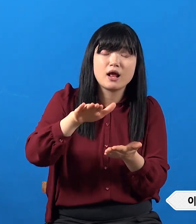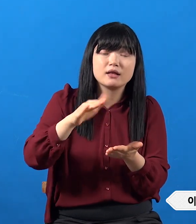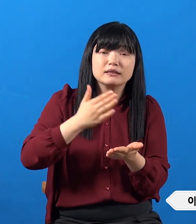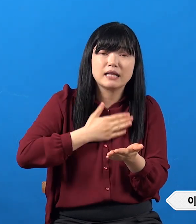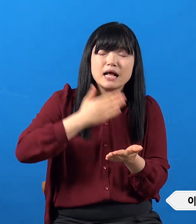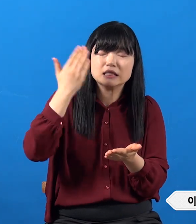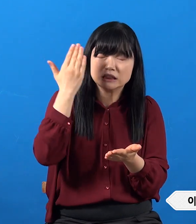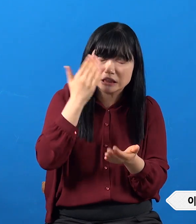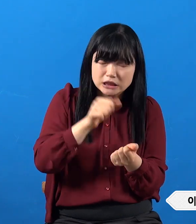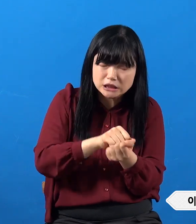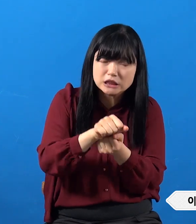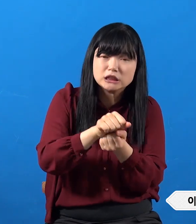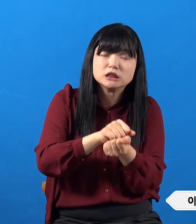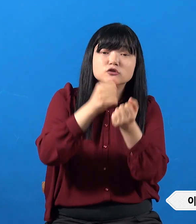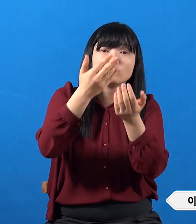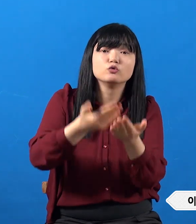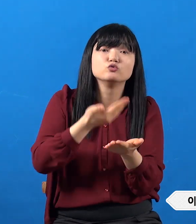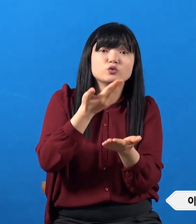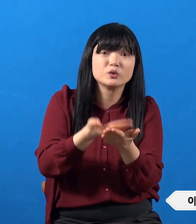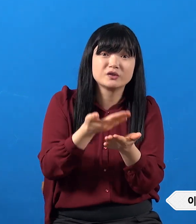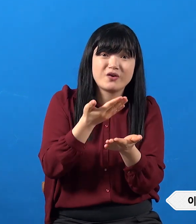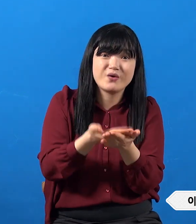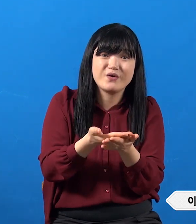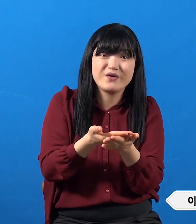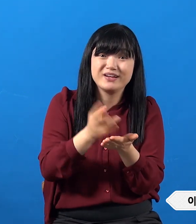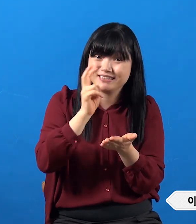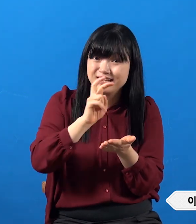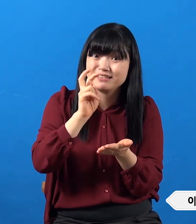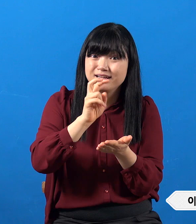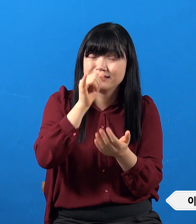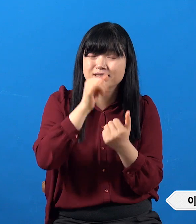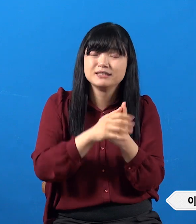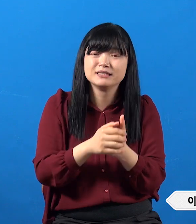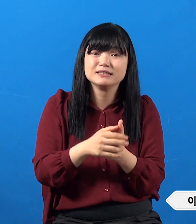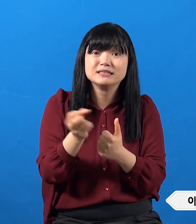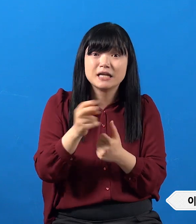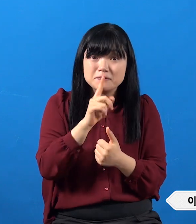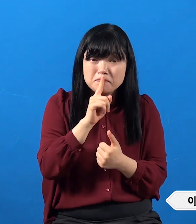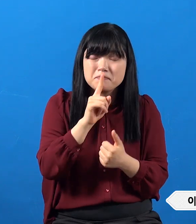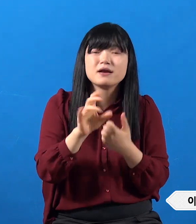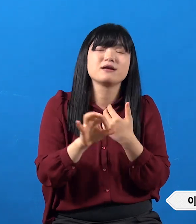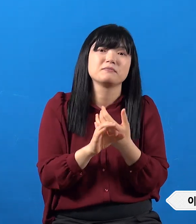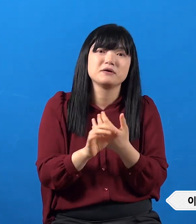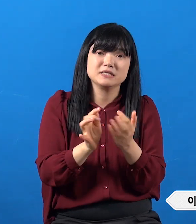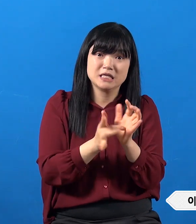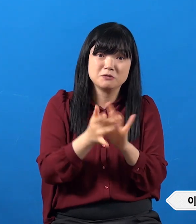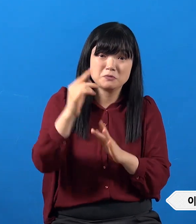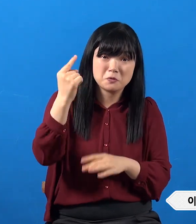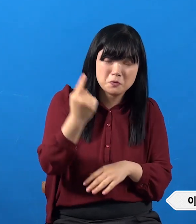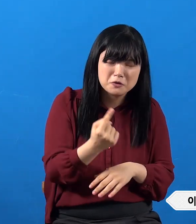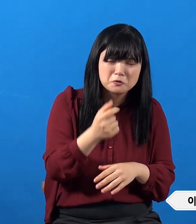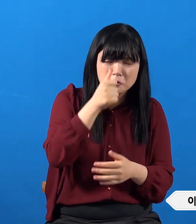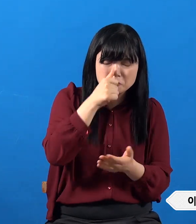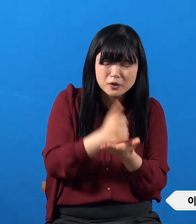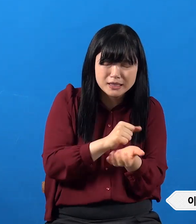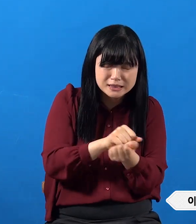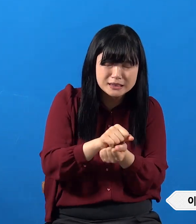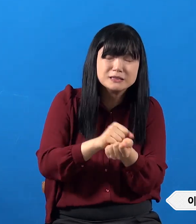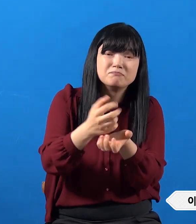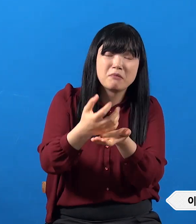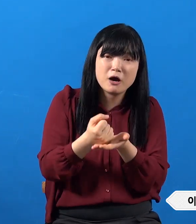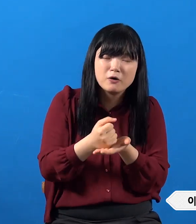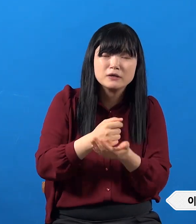주소서. 그게 회개예요. 그게 회개예요. 다시 말하면 예수님께로 와서 죄 씻음